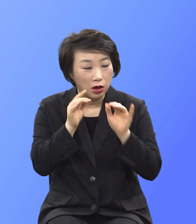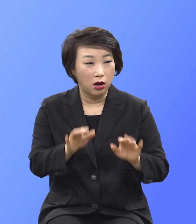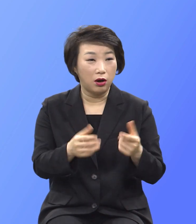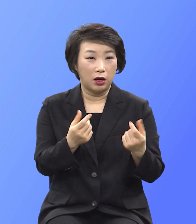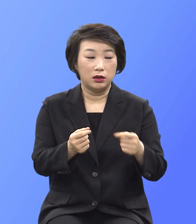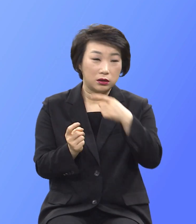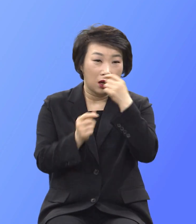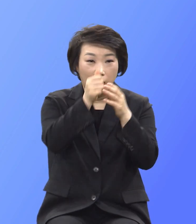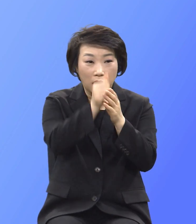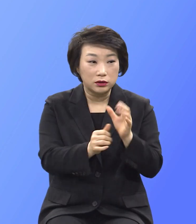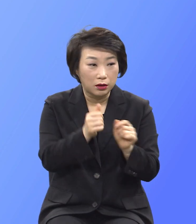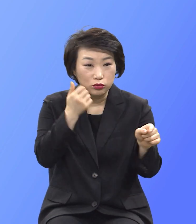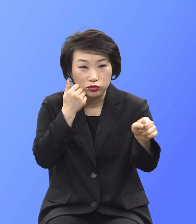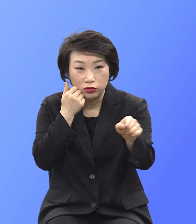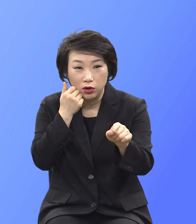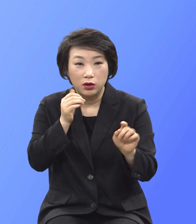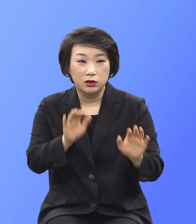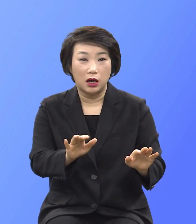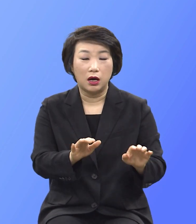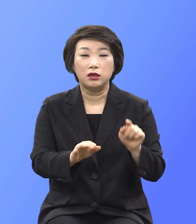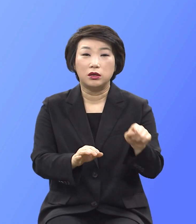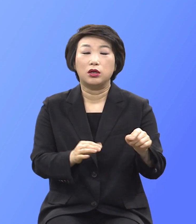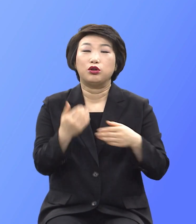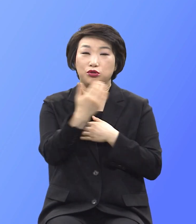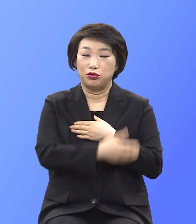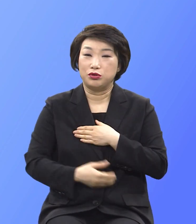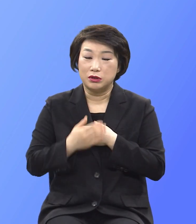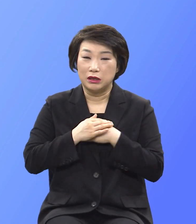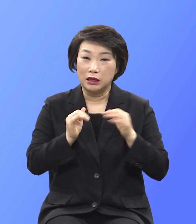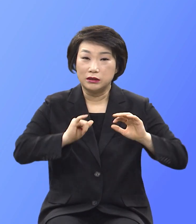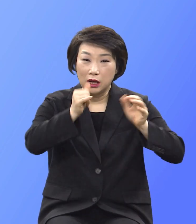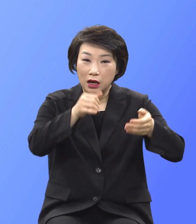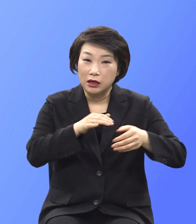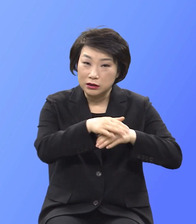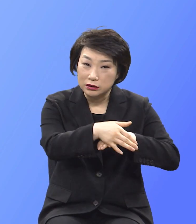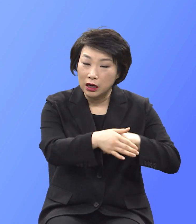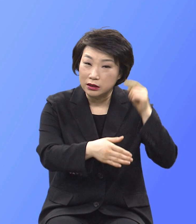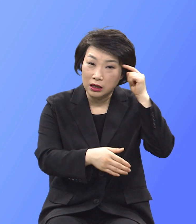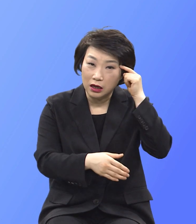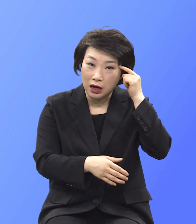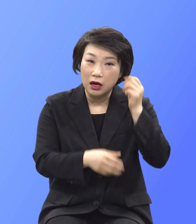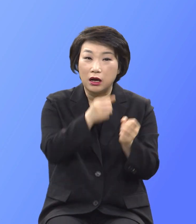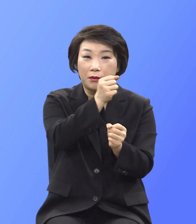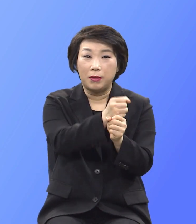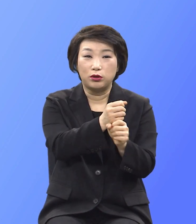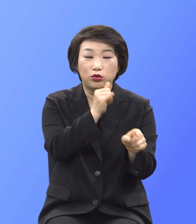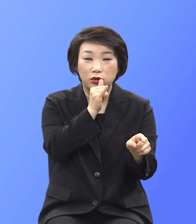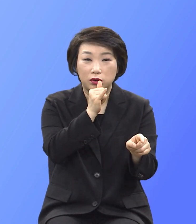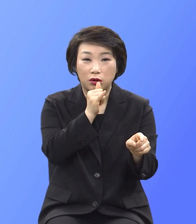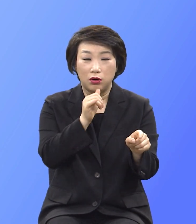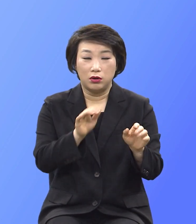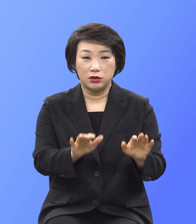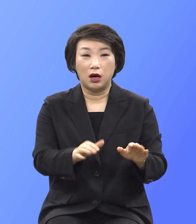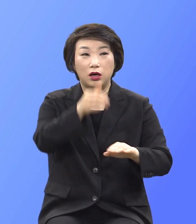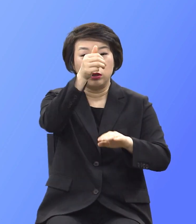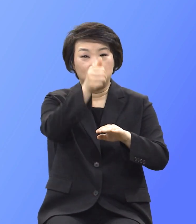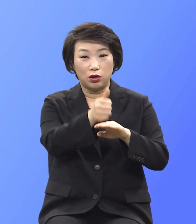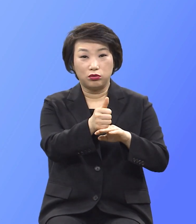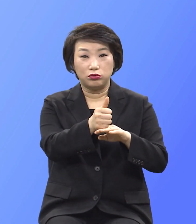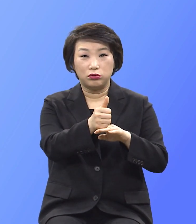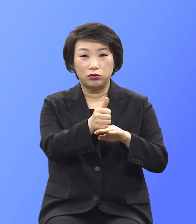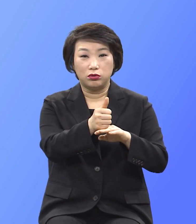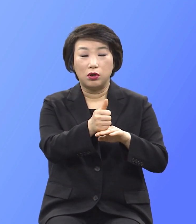이렇게 타락한 사람들은 곧 육신의 세속적인 생각을 생산하며